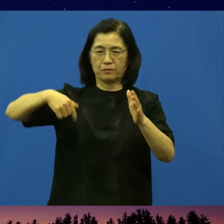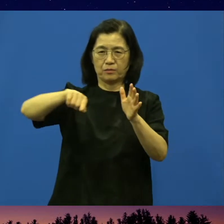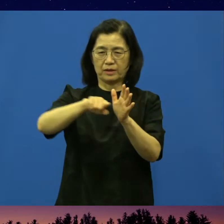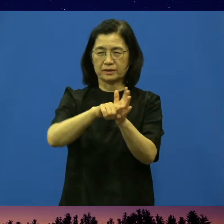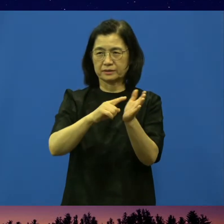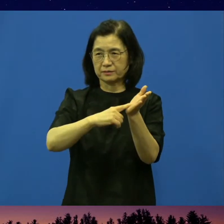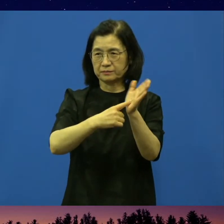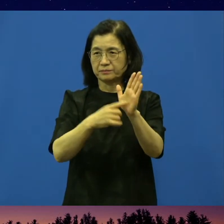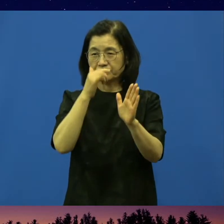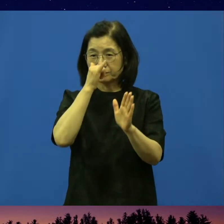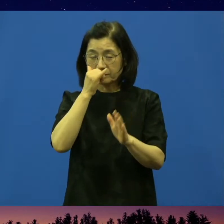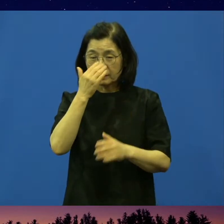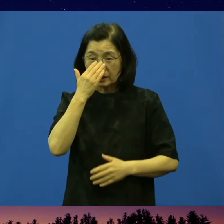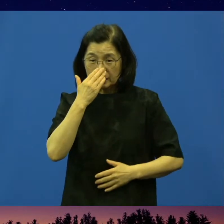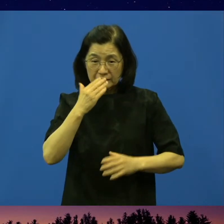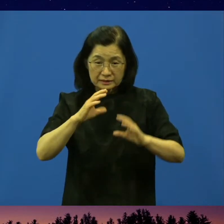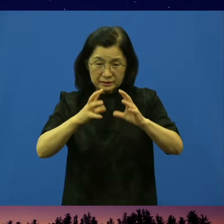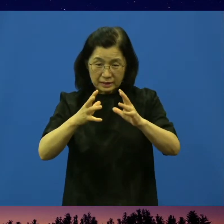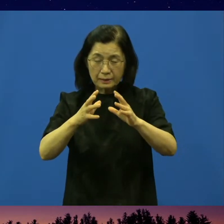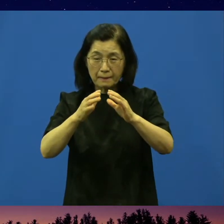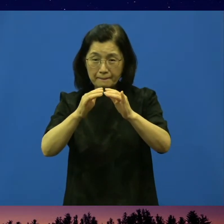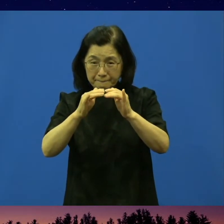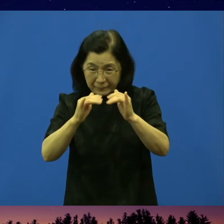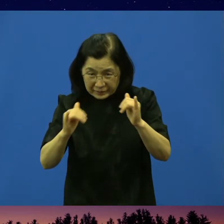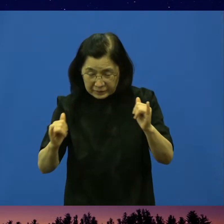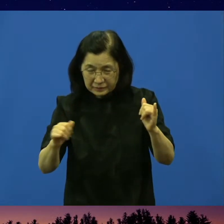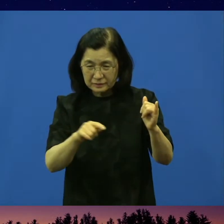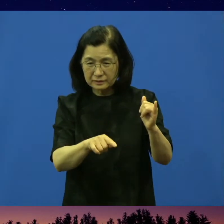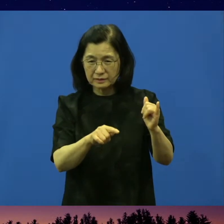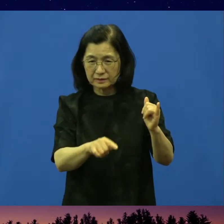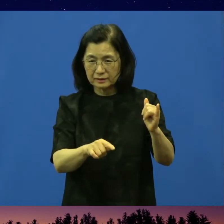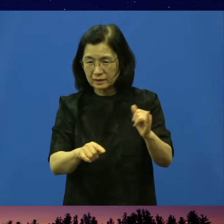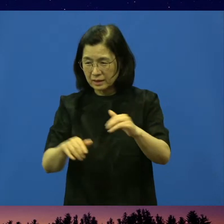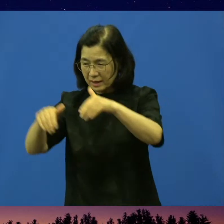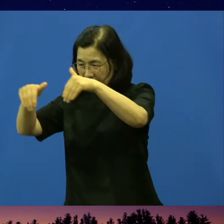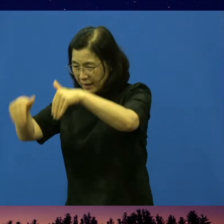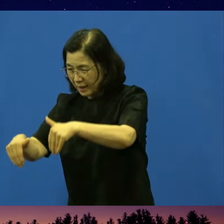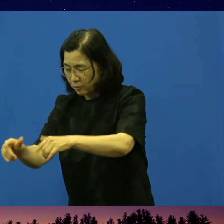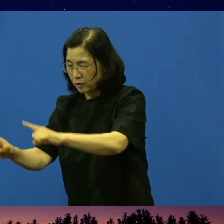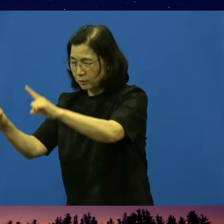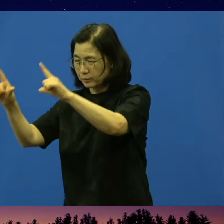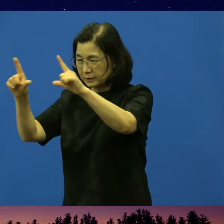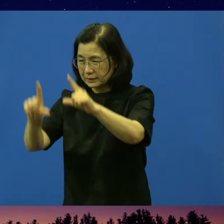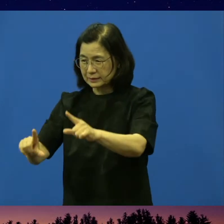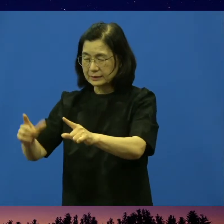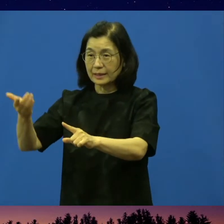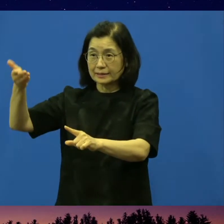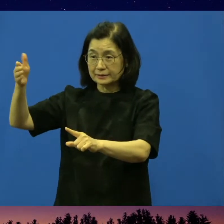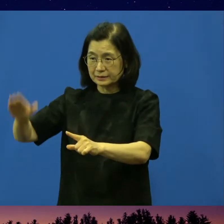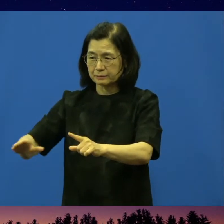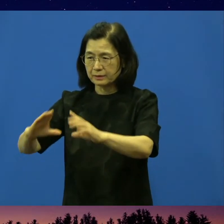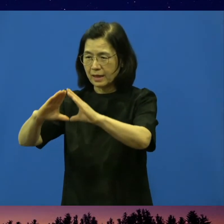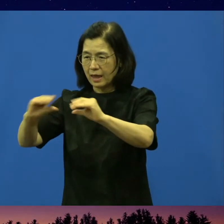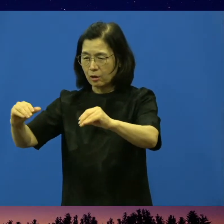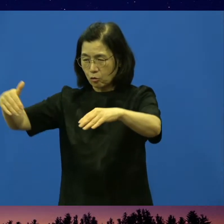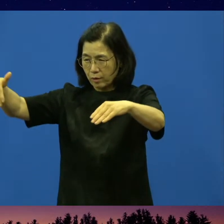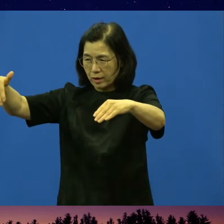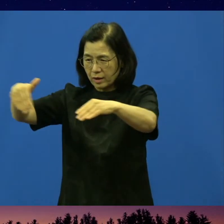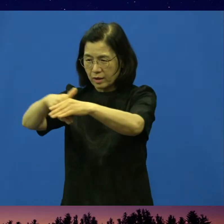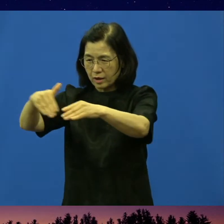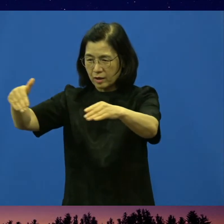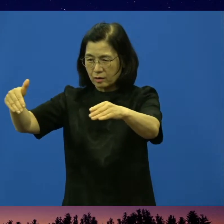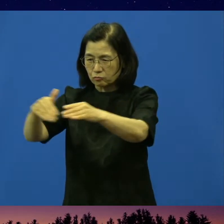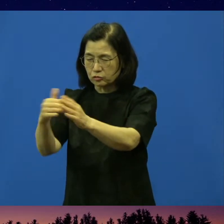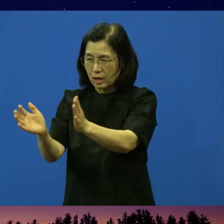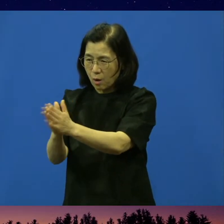말이에요. 이스라엘 백성들이 노예로 살았지만 그 애굽의 문명의 그늘에서 혜택을